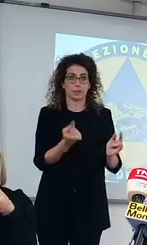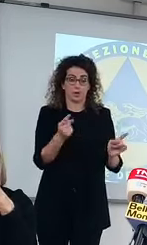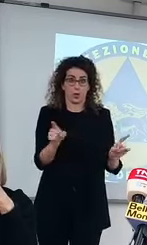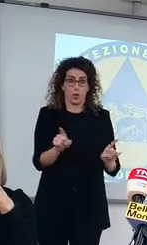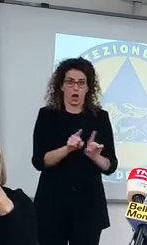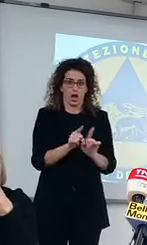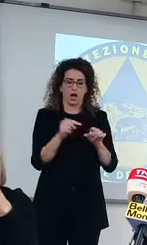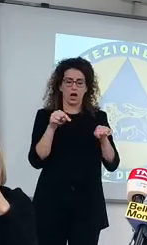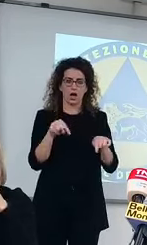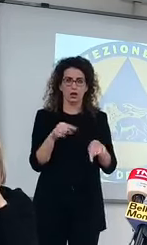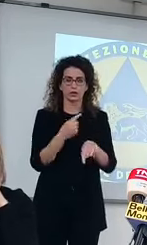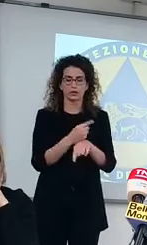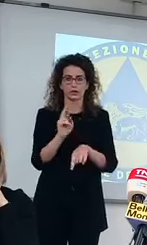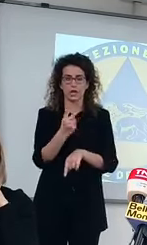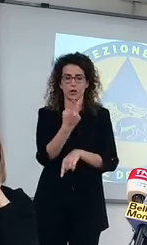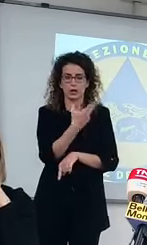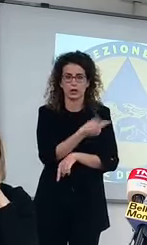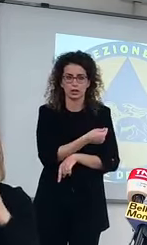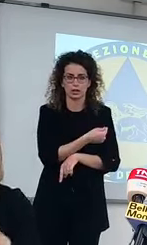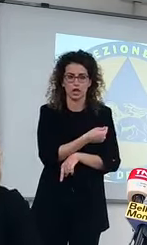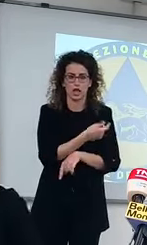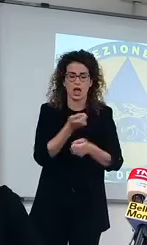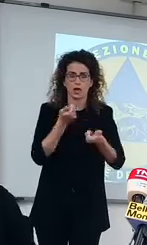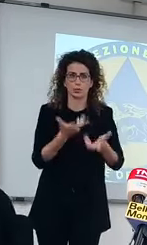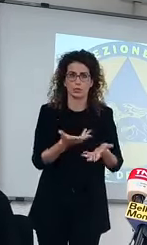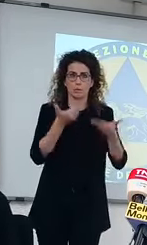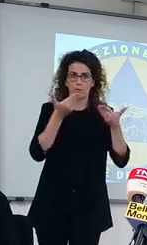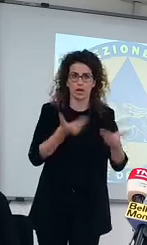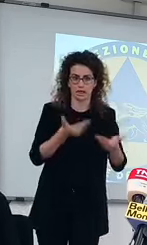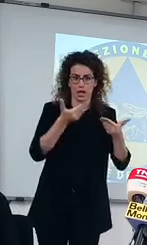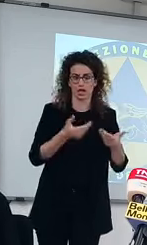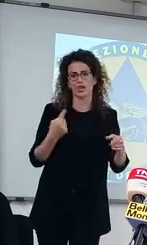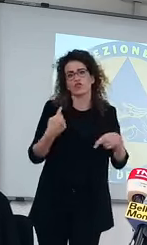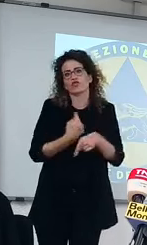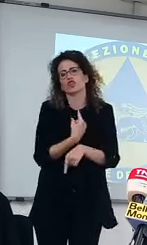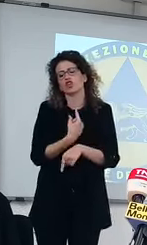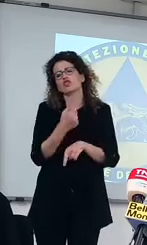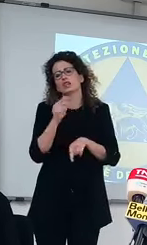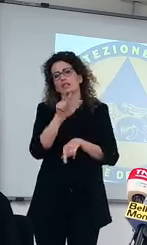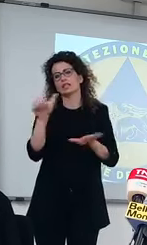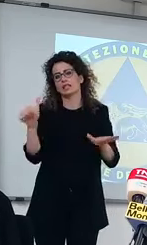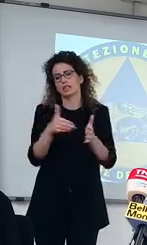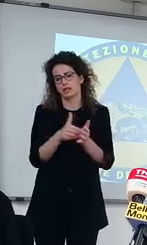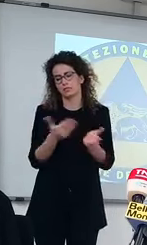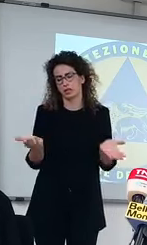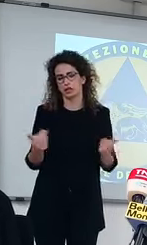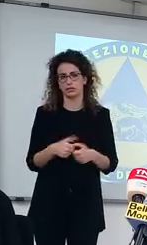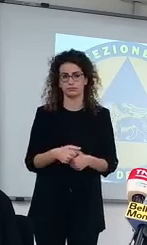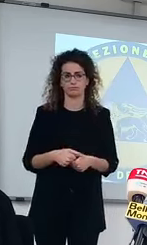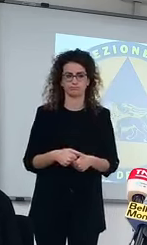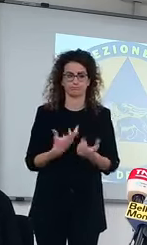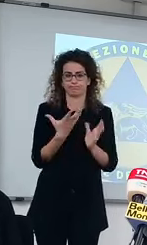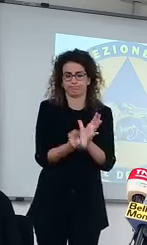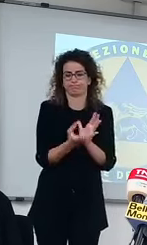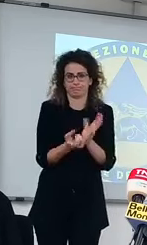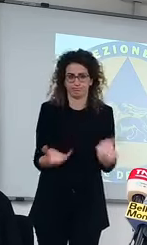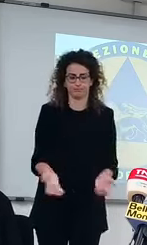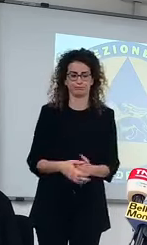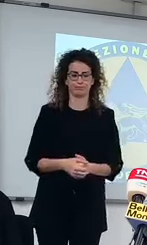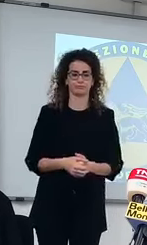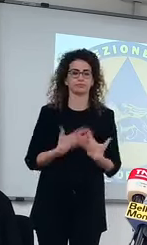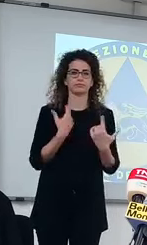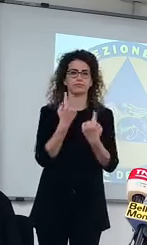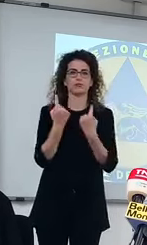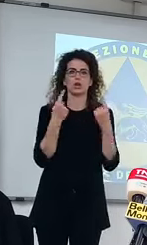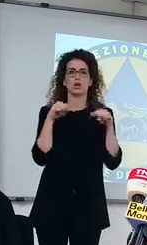dei richiami in seconda dose molto più importanti di 36.000 dosi. Questo è il succo del discorso. La